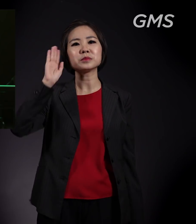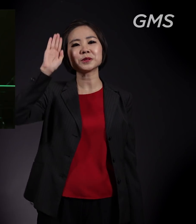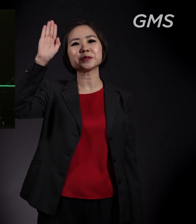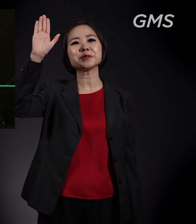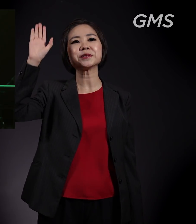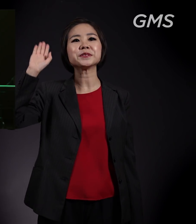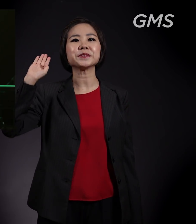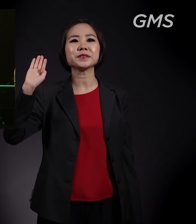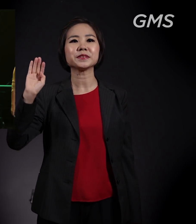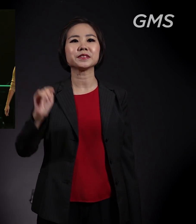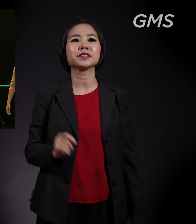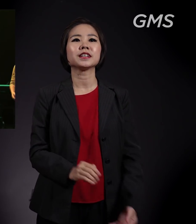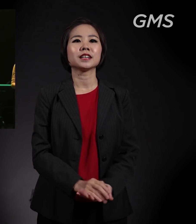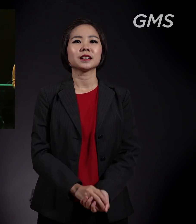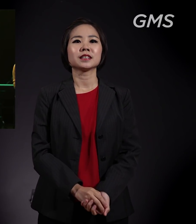kemuliaan-Mu.